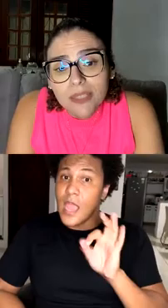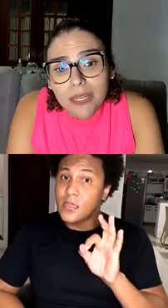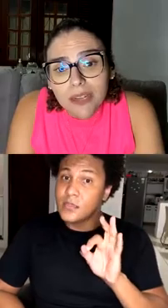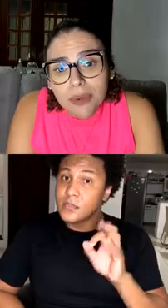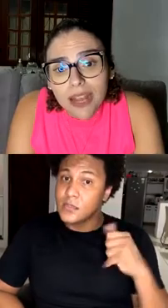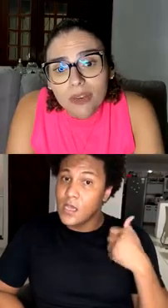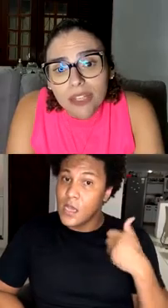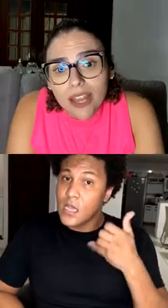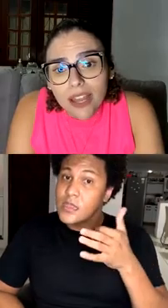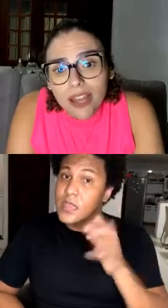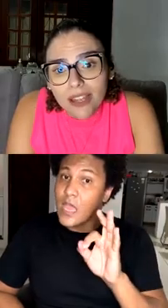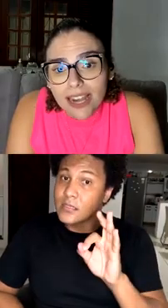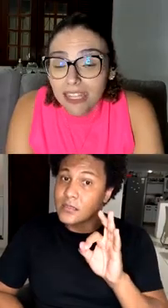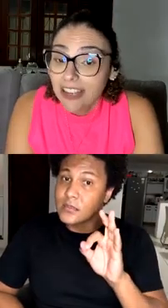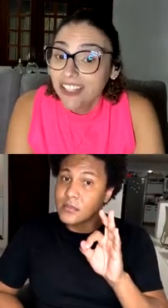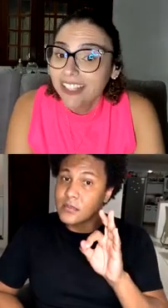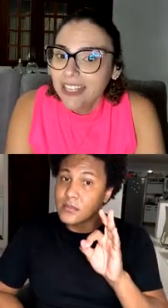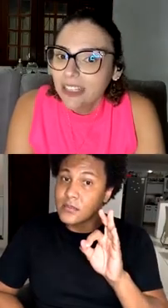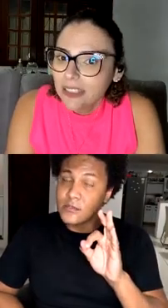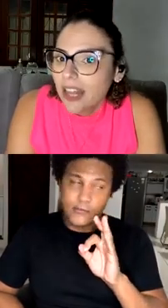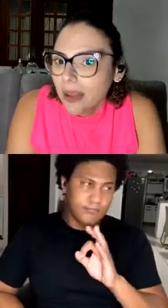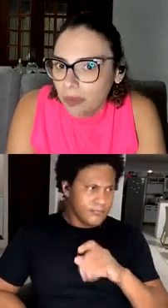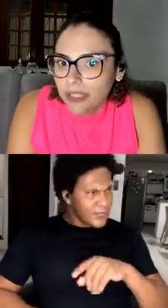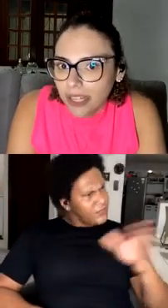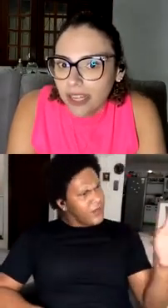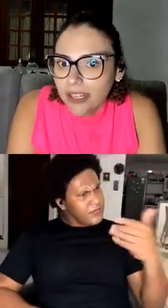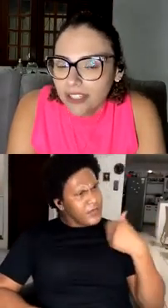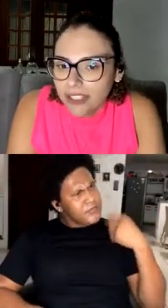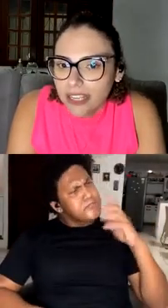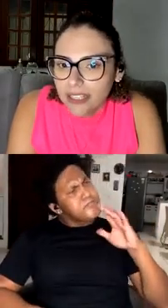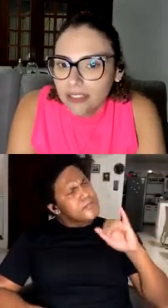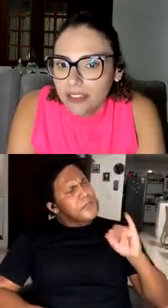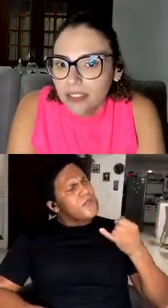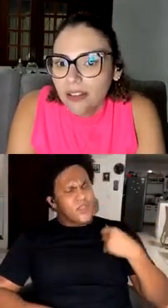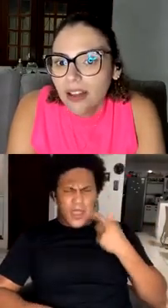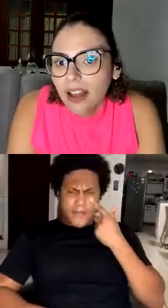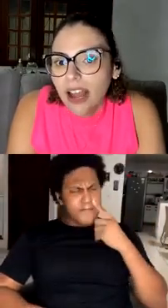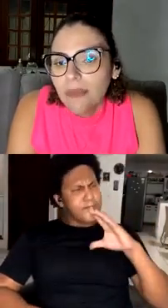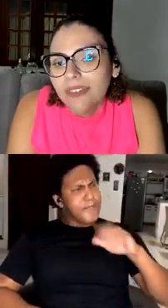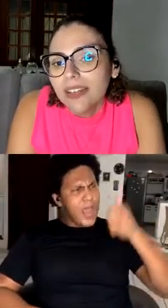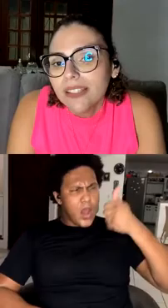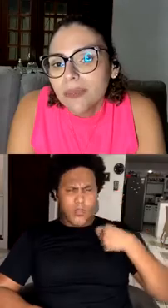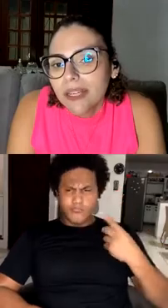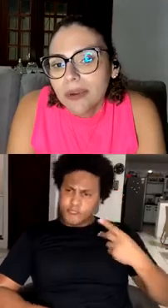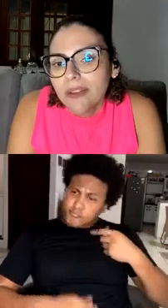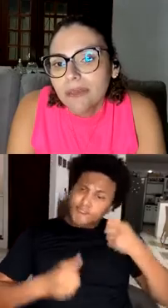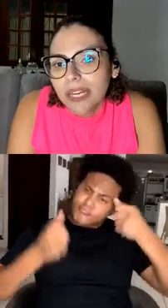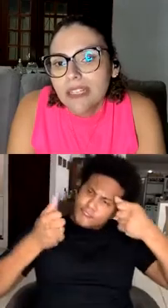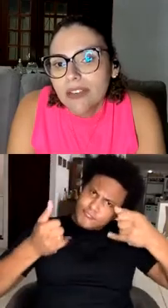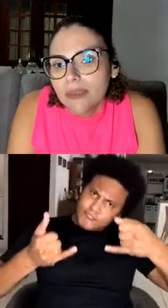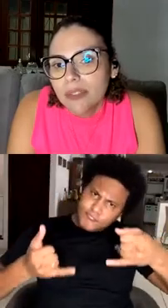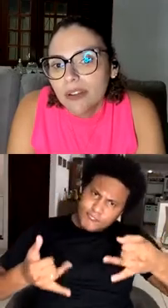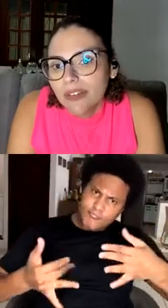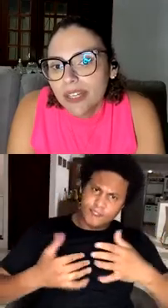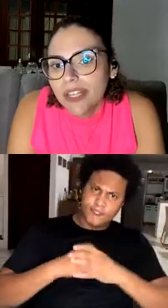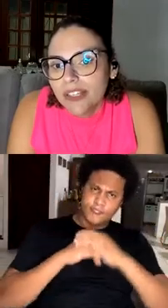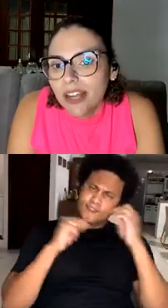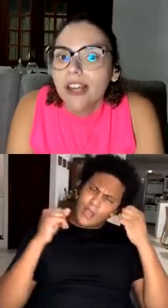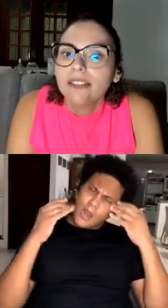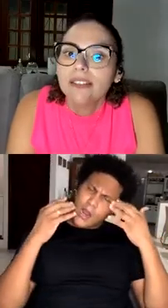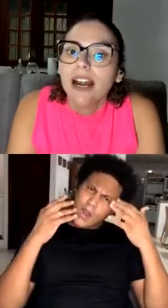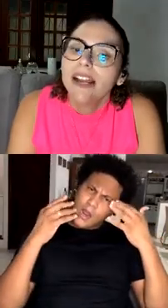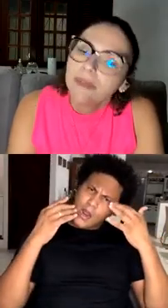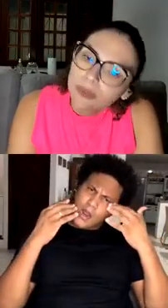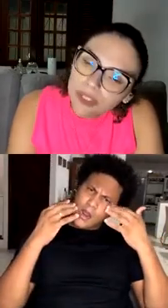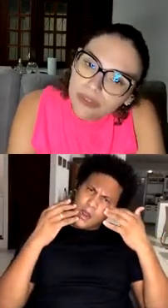Aproveita e explica para ela o que é. Ela tinha 10 anos na época, tá? Ela tinha 10 anos. Aproveita e explica para ela para que serve o absorvente e